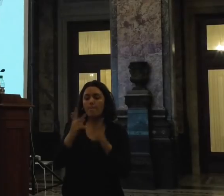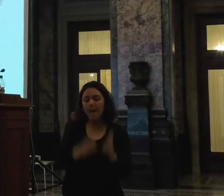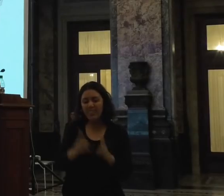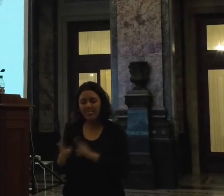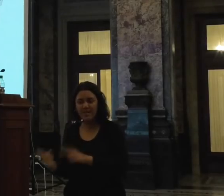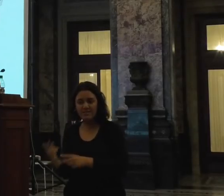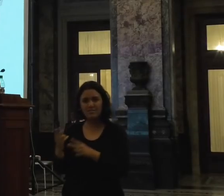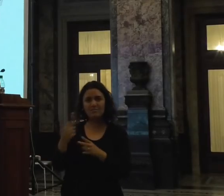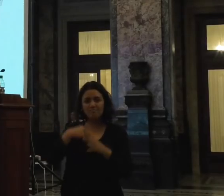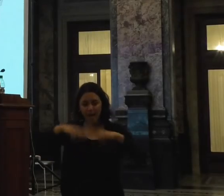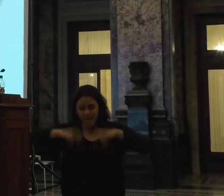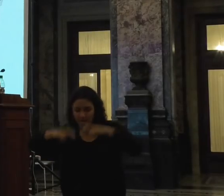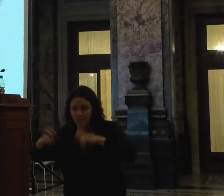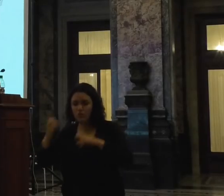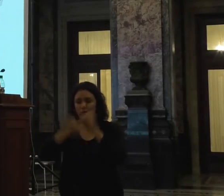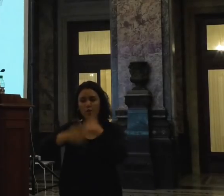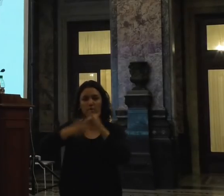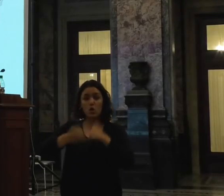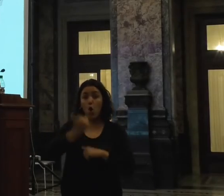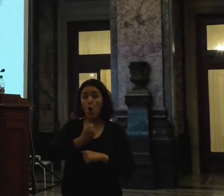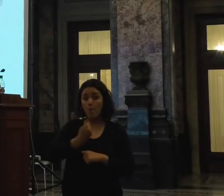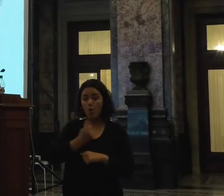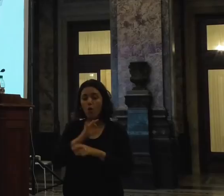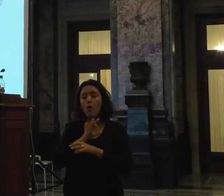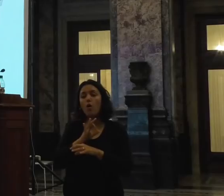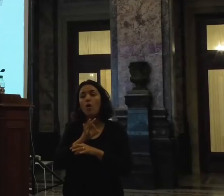información, cómo analizamos la información, sino